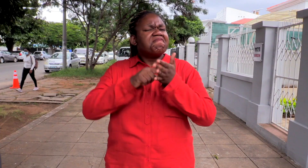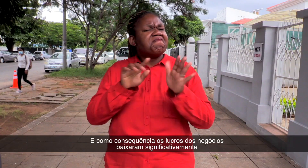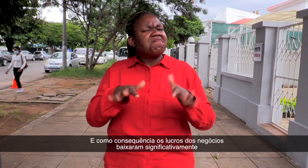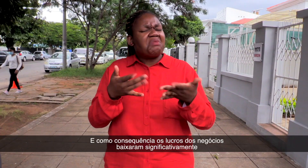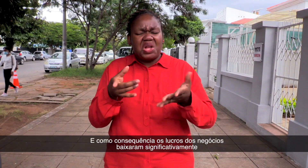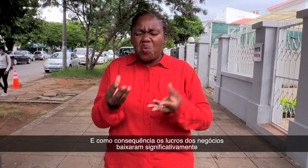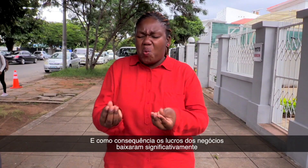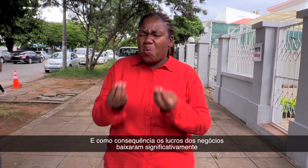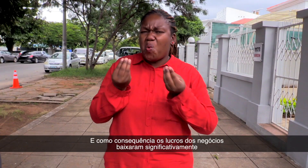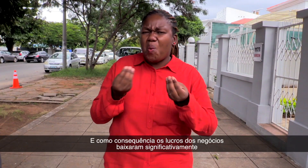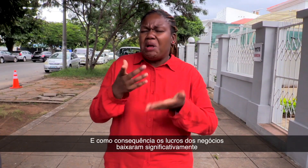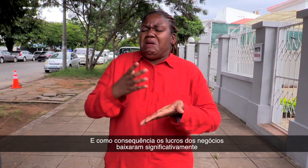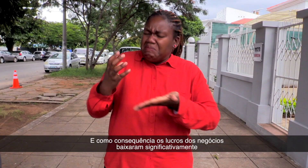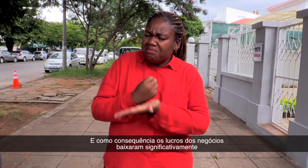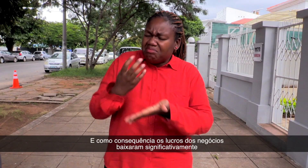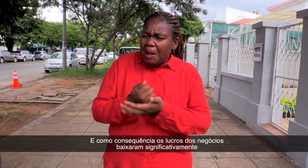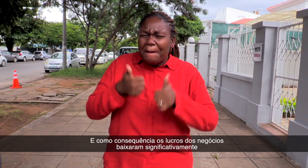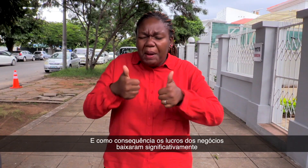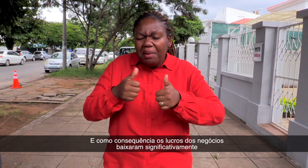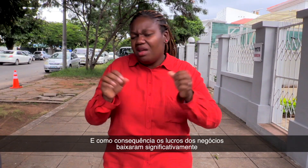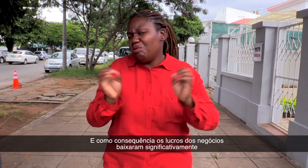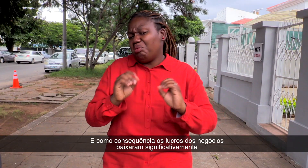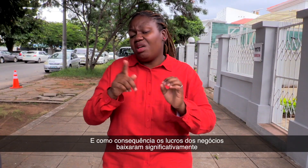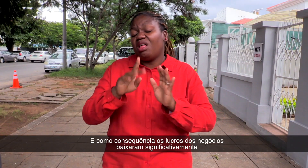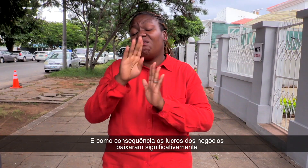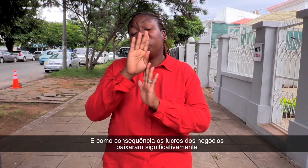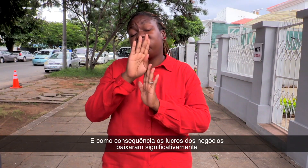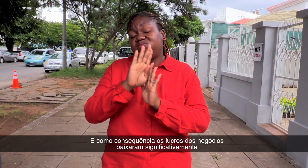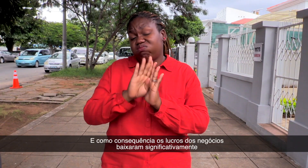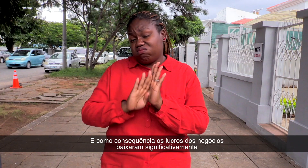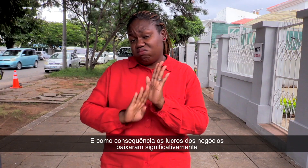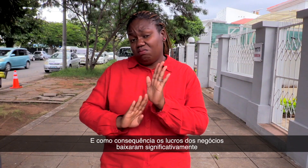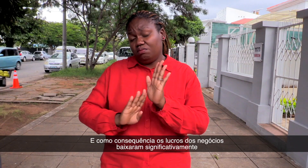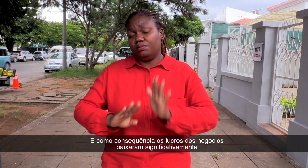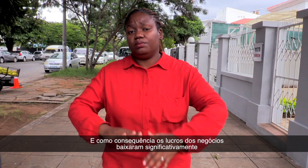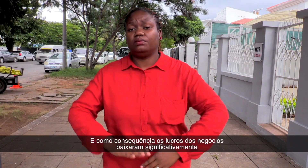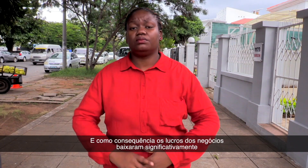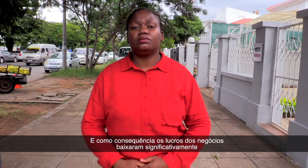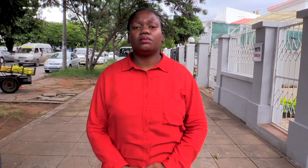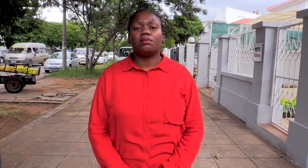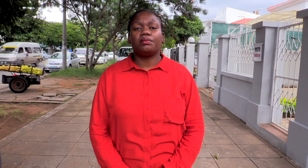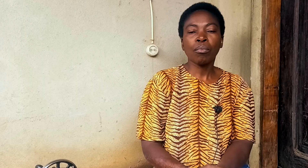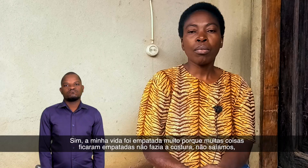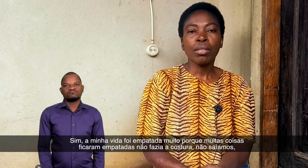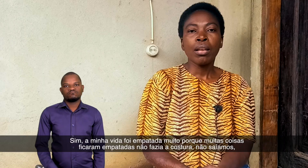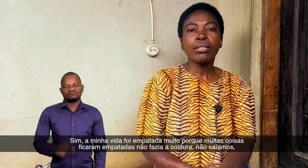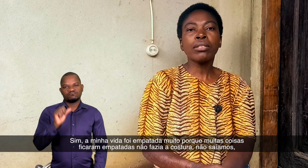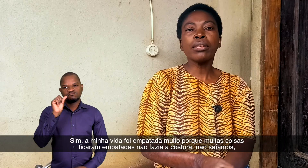E como consequência da Covid-19, os lucros dos negócios baixaram significativamente. Sim,